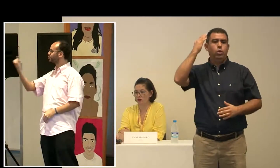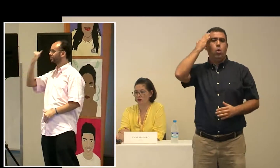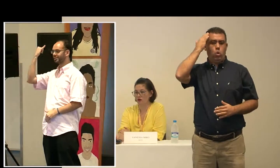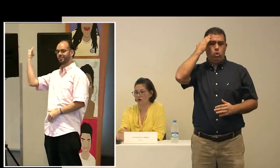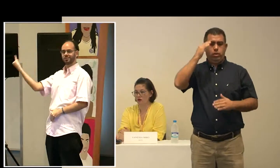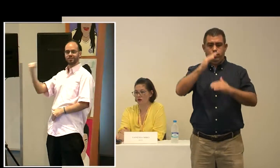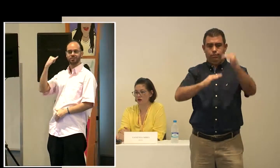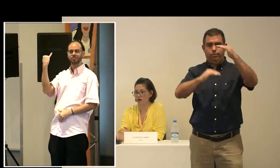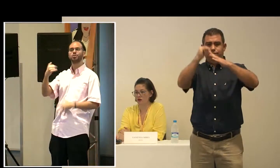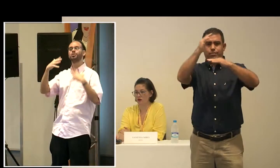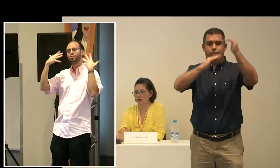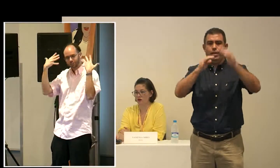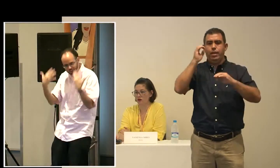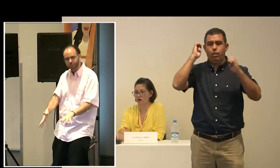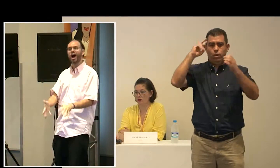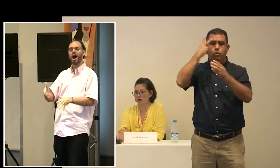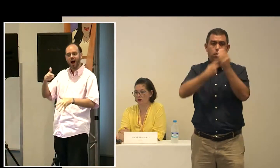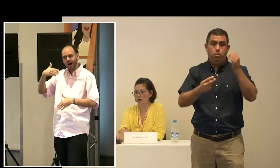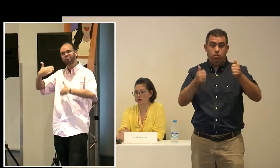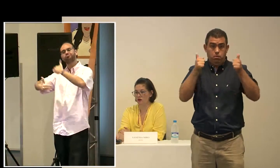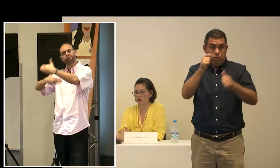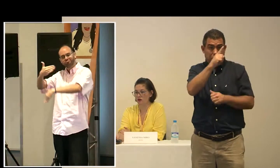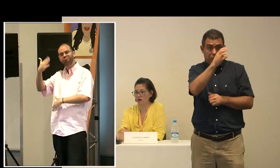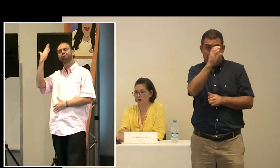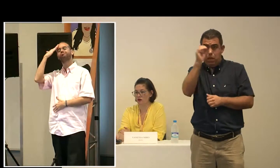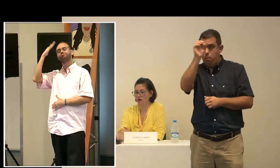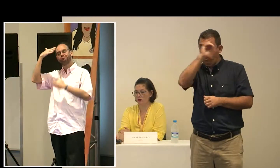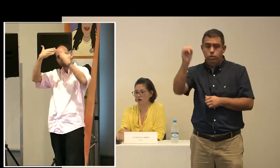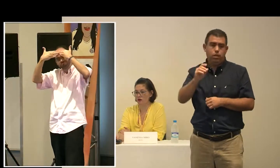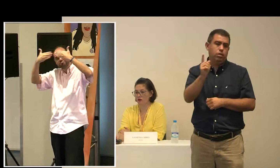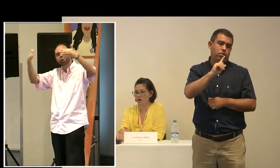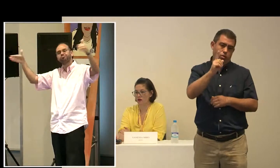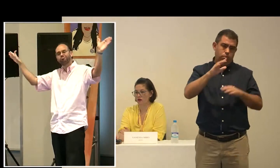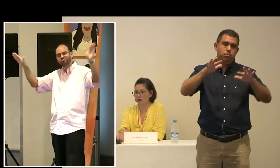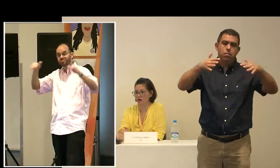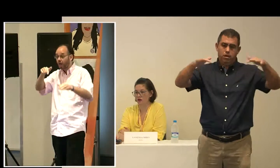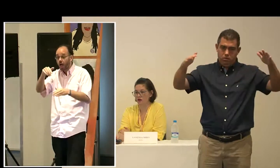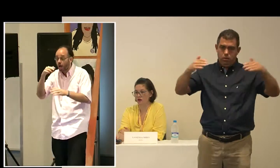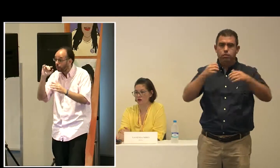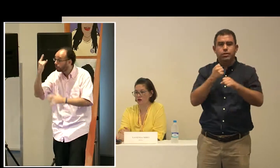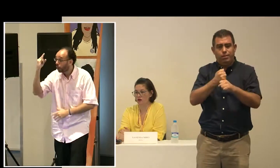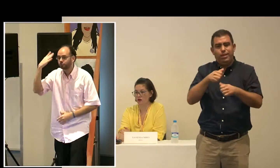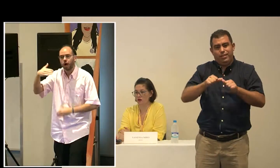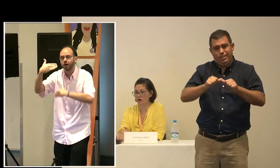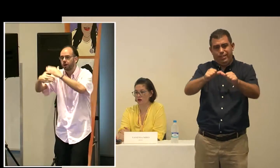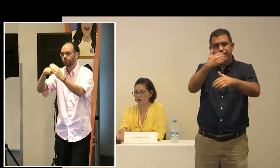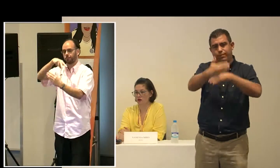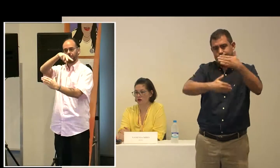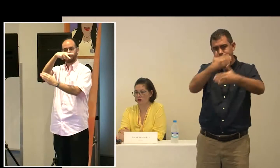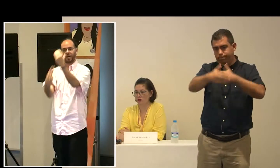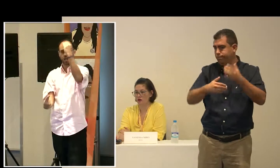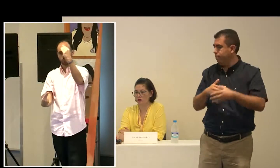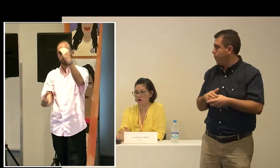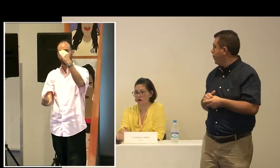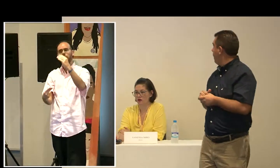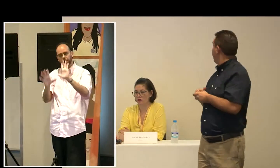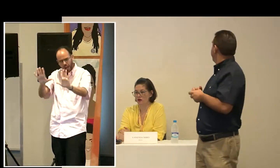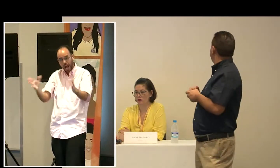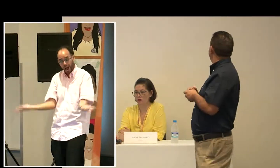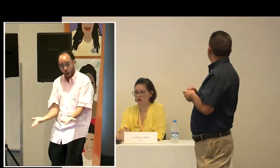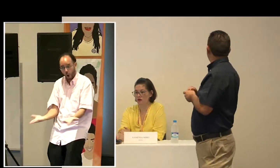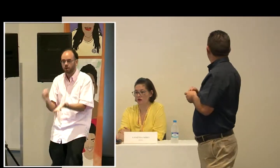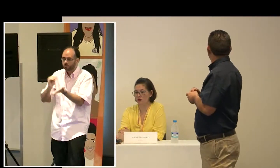nossas mentes. Foi de extrema importância a presença dela naquele momento. Nos ajudou a progredir e aumentou o nosso